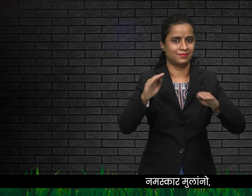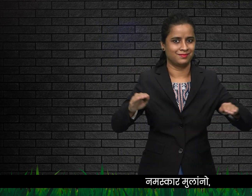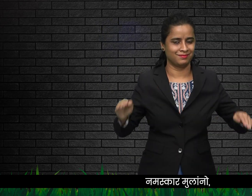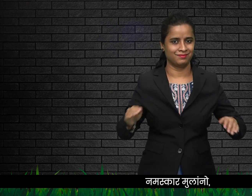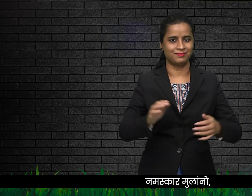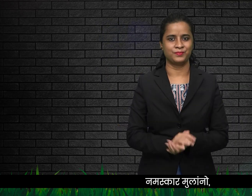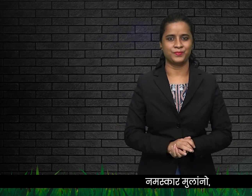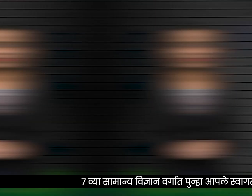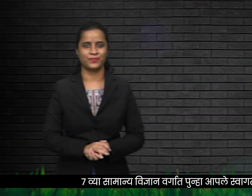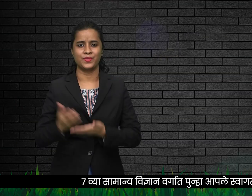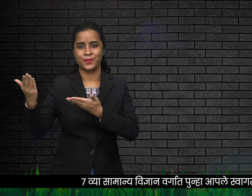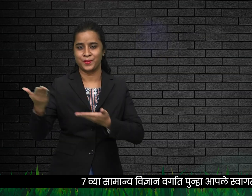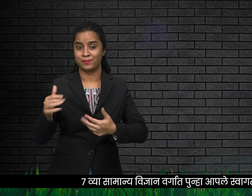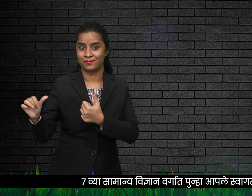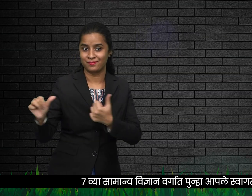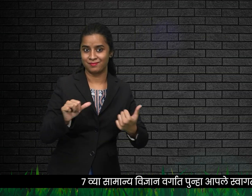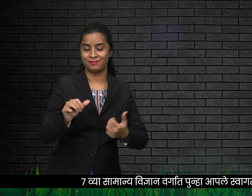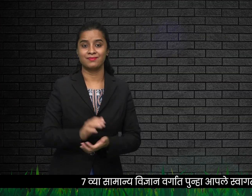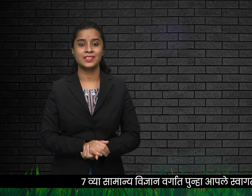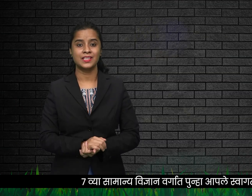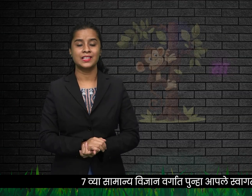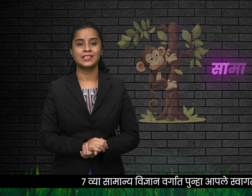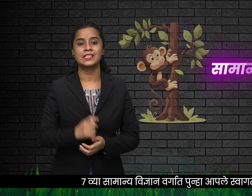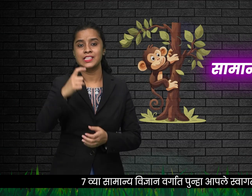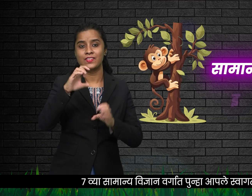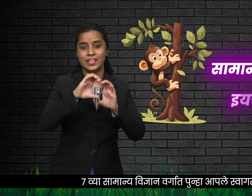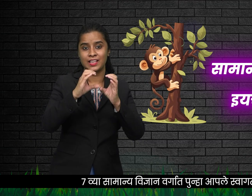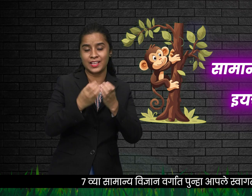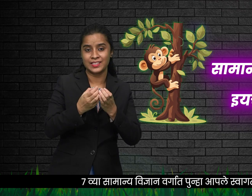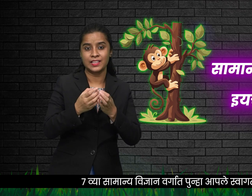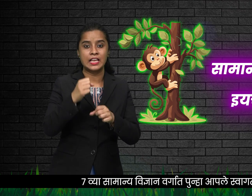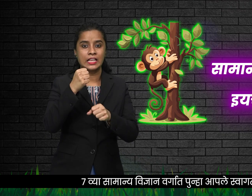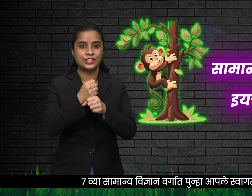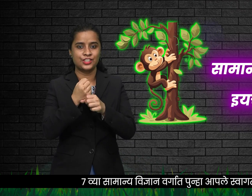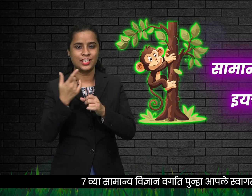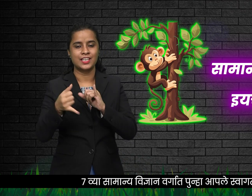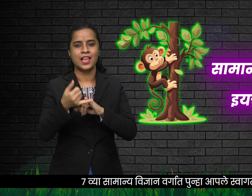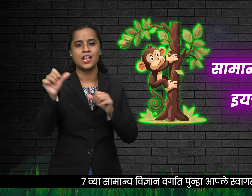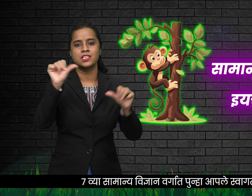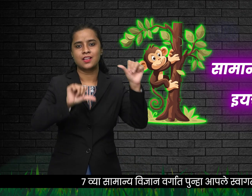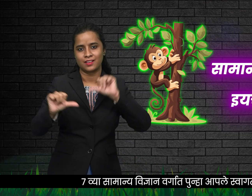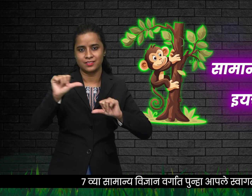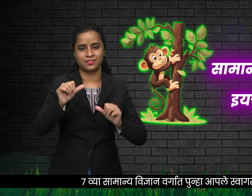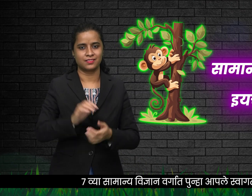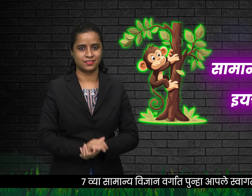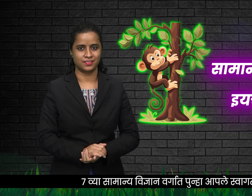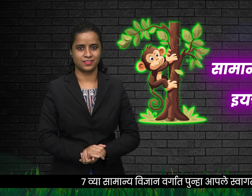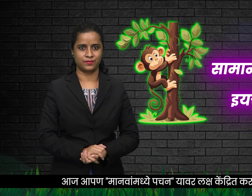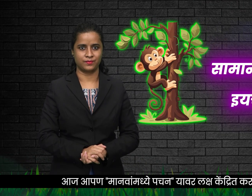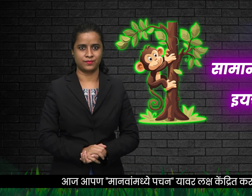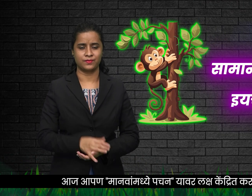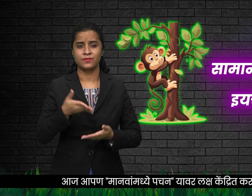नमस्कार मुलांनो, 7व्या सामान्य विज्ञान वर्गात तुम्हा पुन्हा एकदा आपले स्वागत